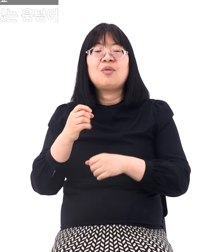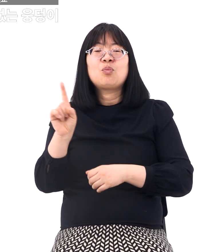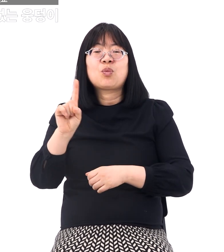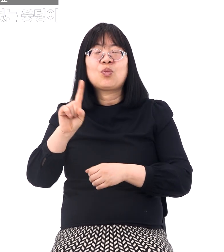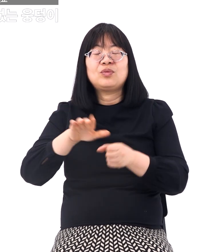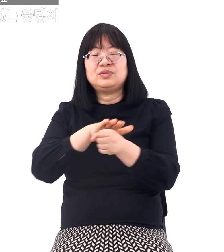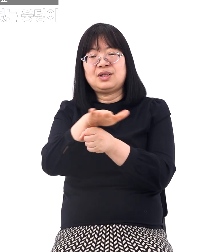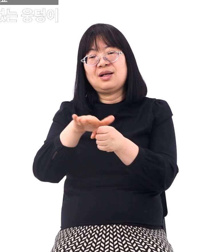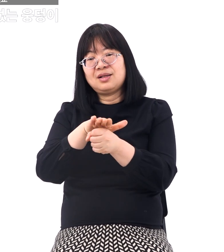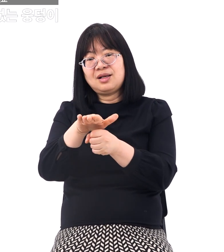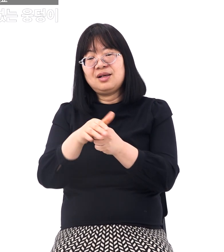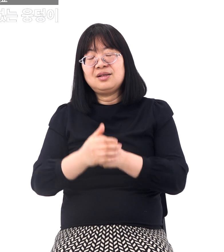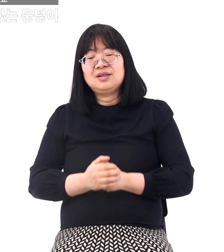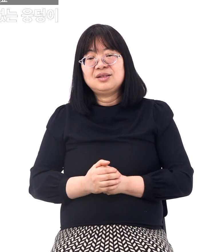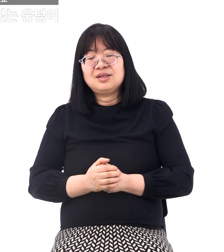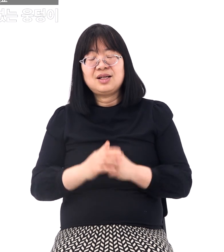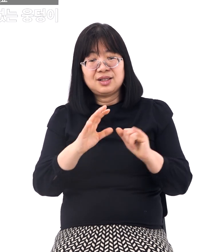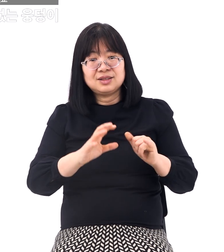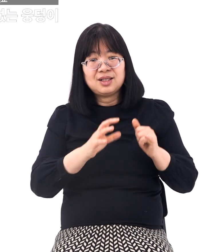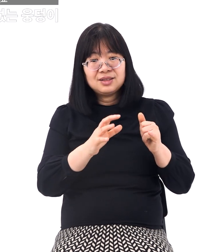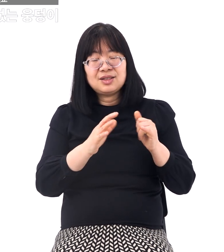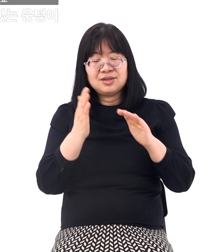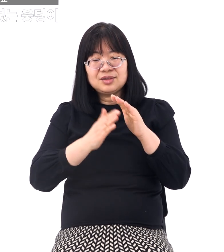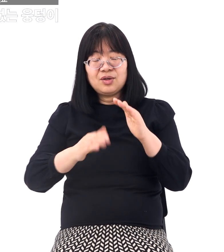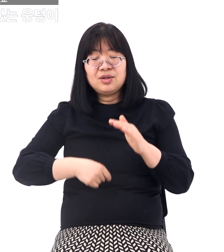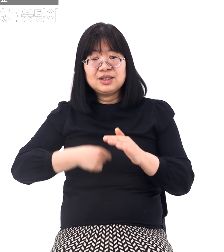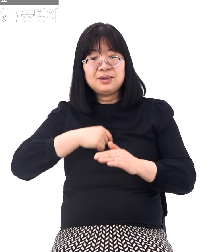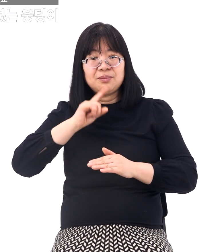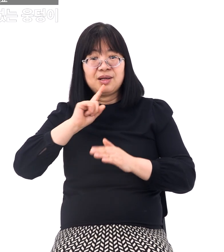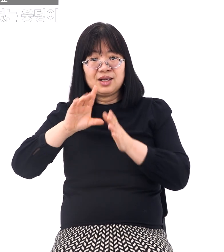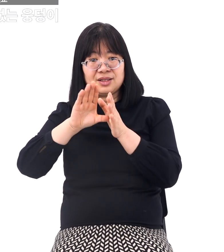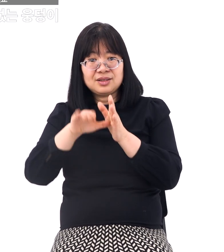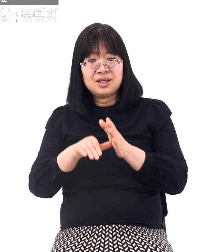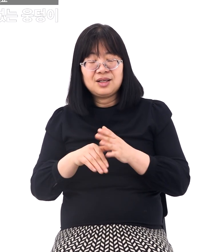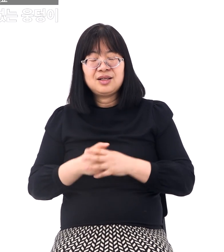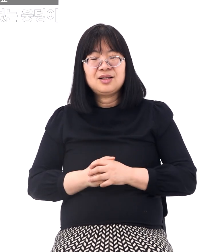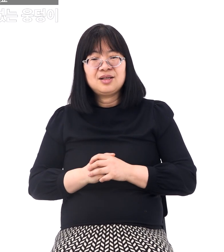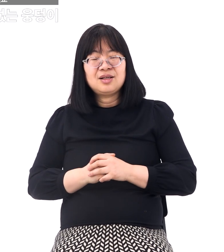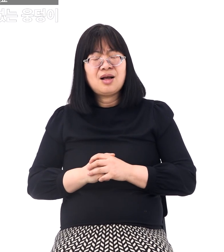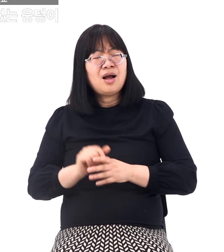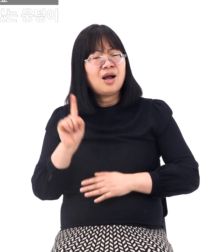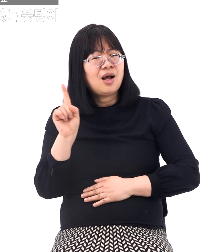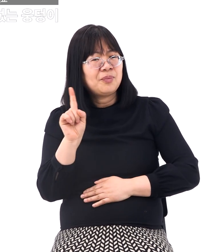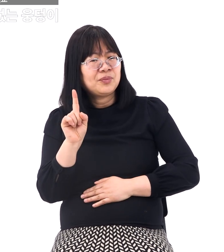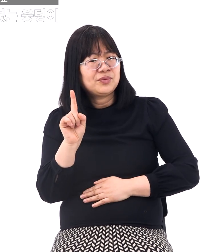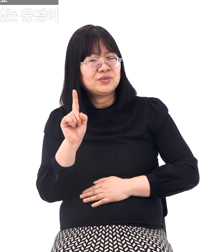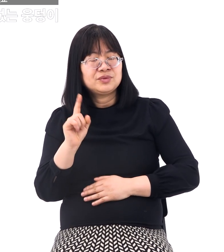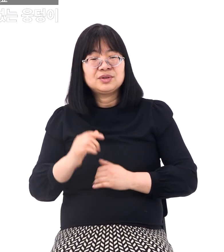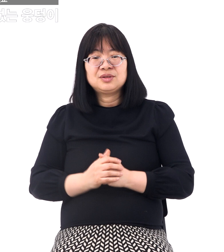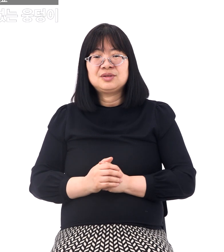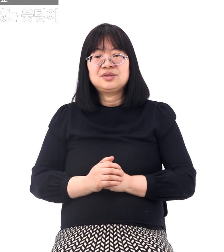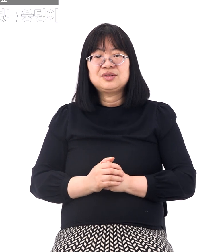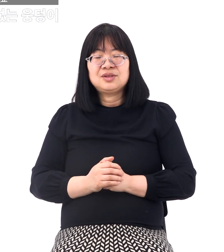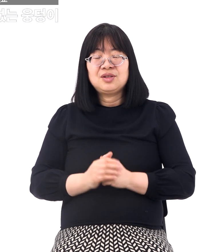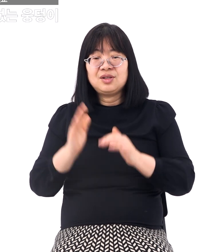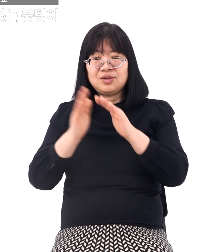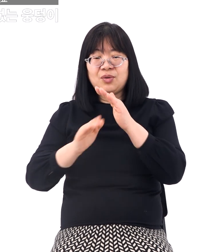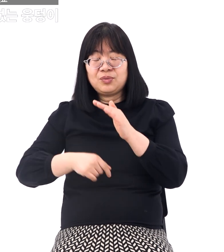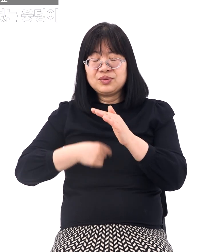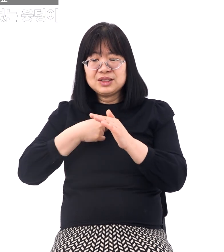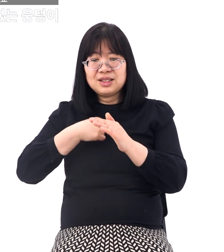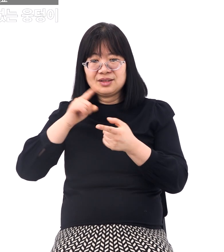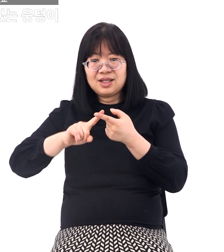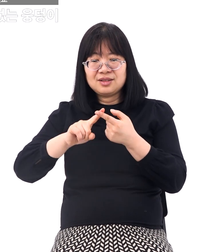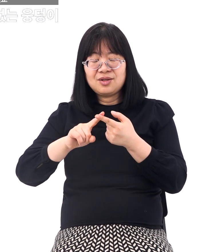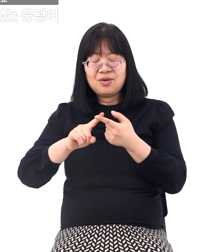사랑입니다. 그러니까 세상에서 정의를 말할 때에는 아무리 정의를, 공의를, 의로움을